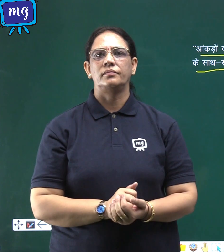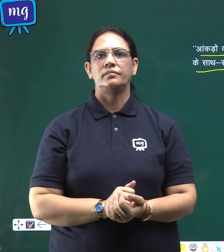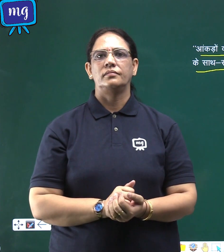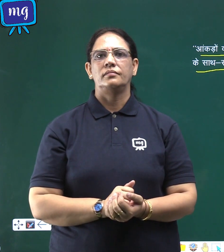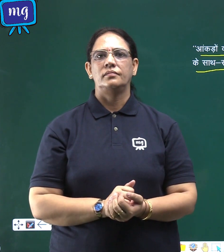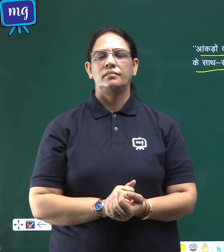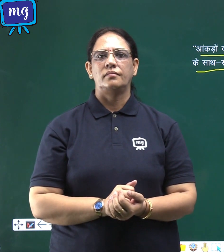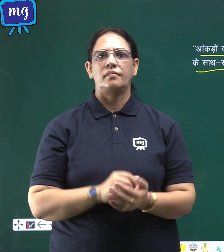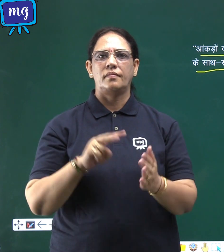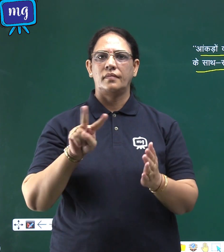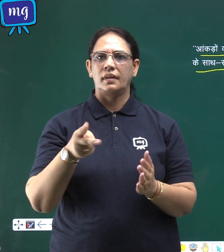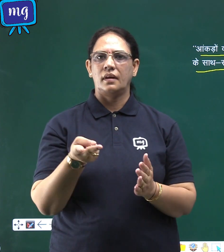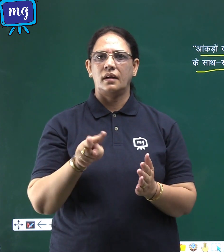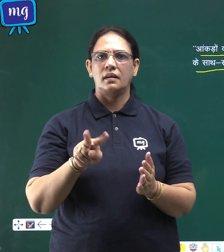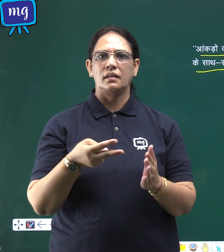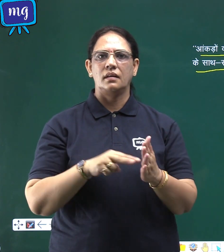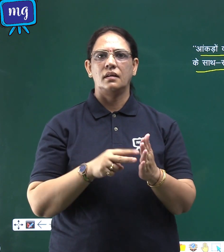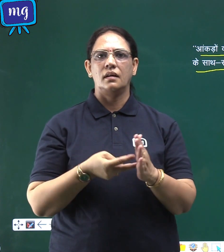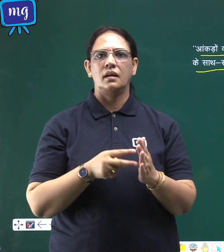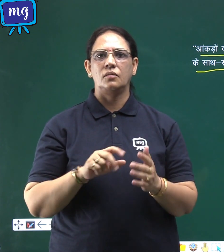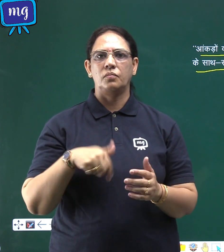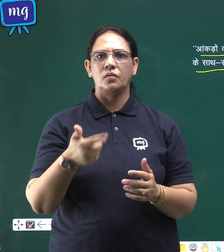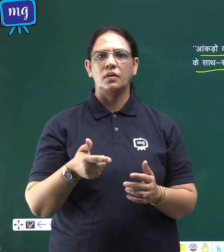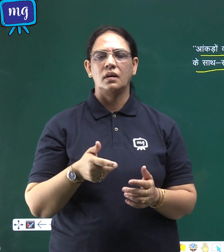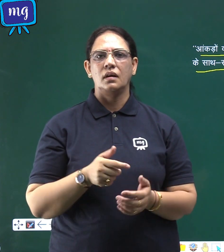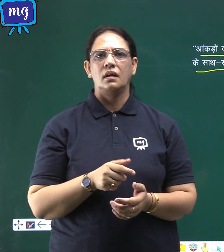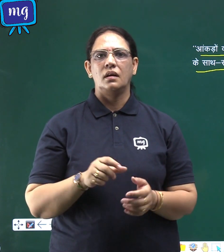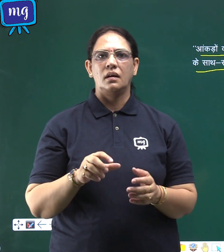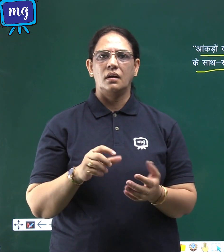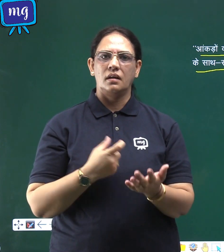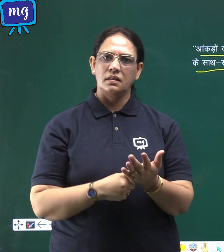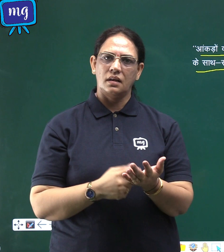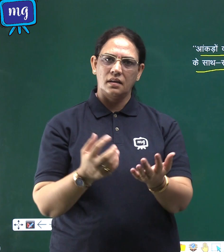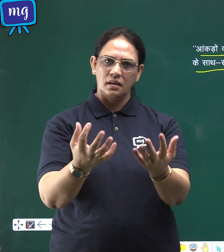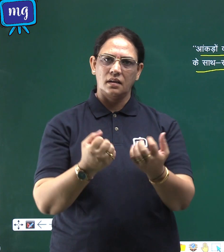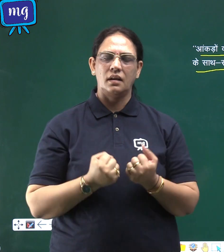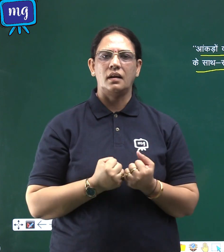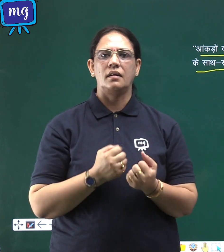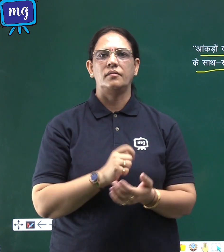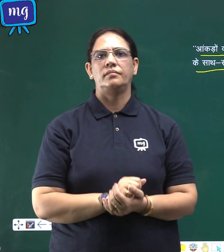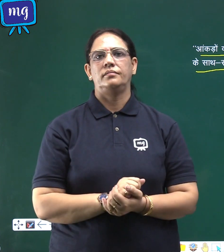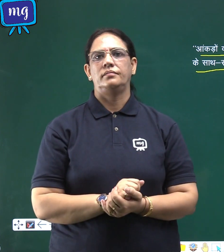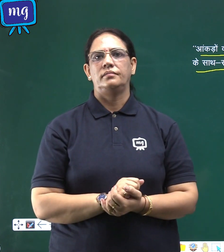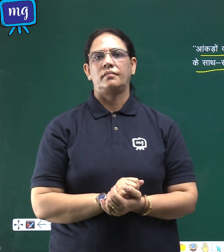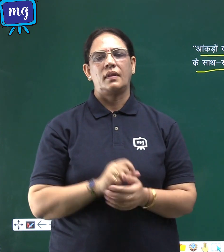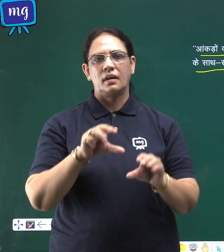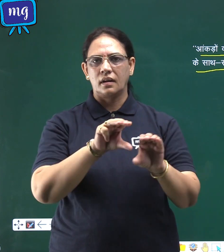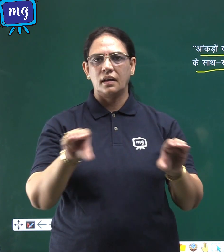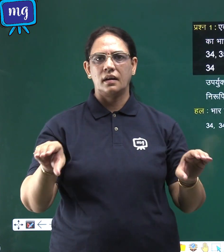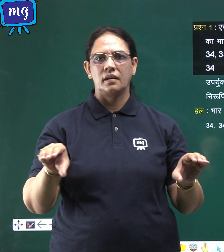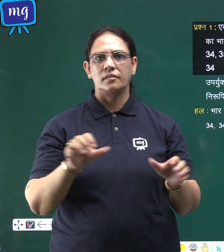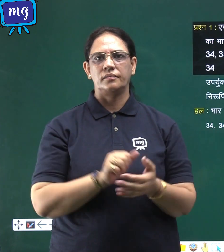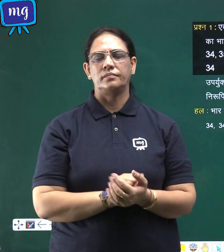अर्थ पूर्ण निशकर्स निकालना समझ आ गया